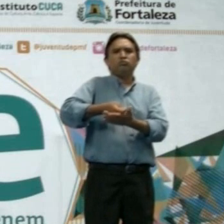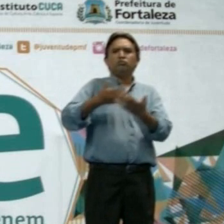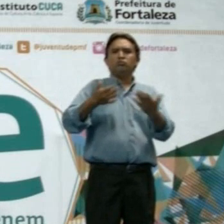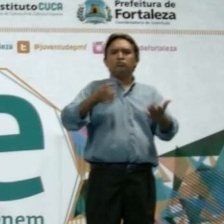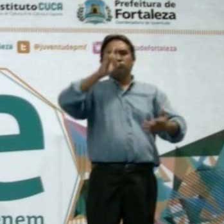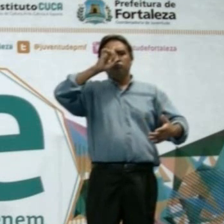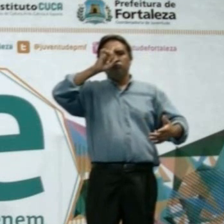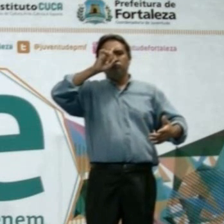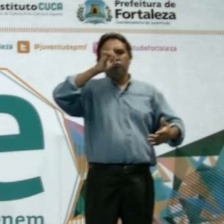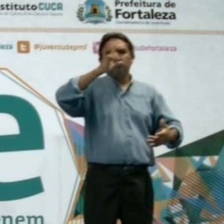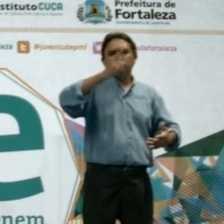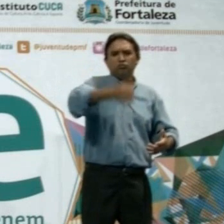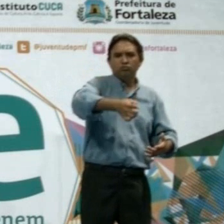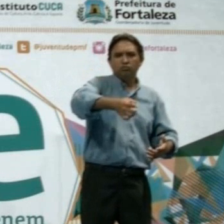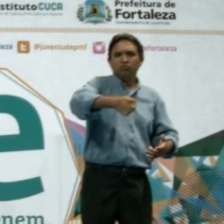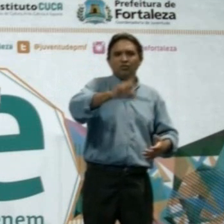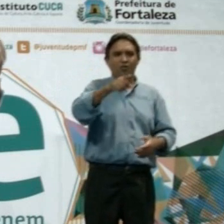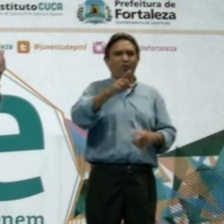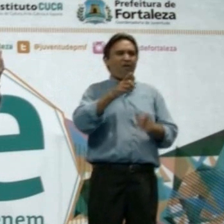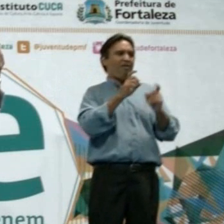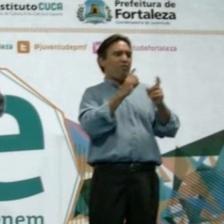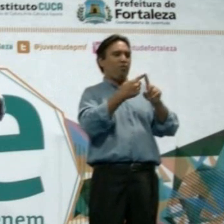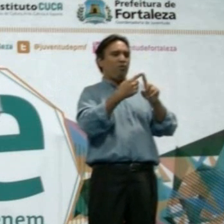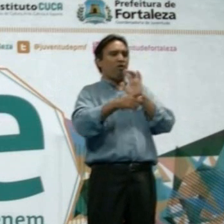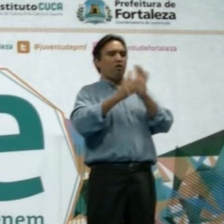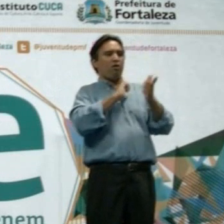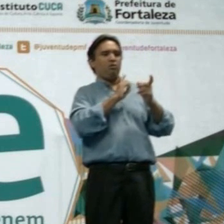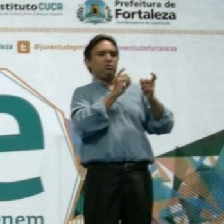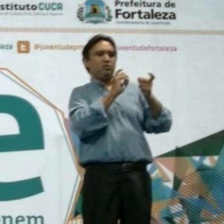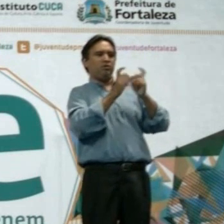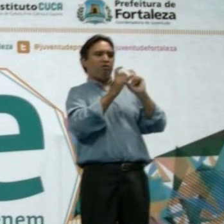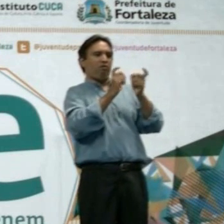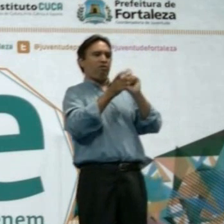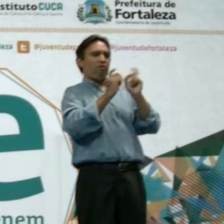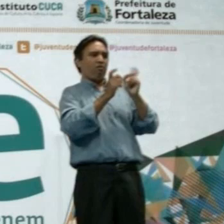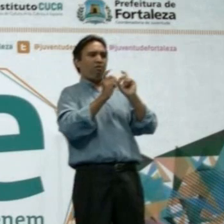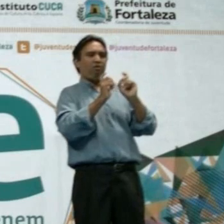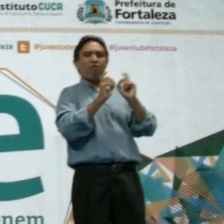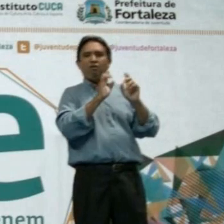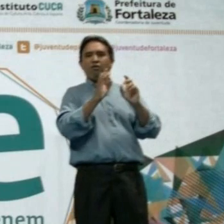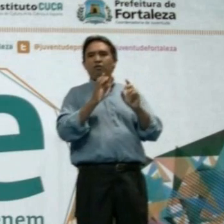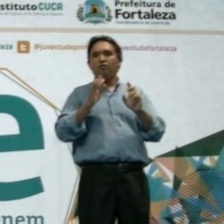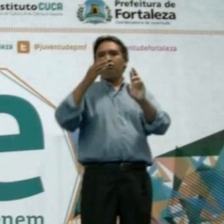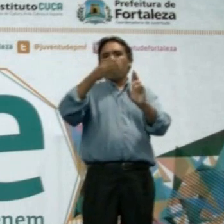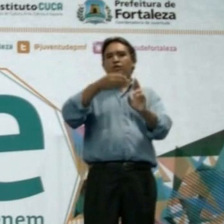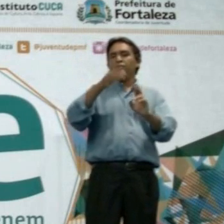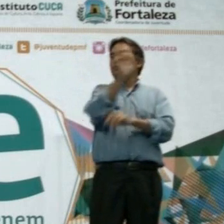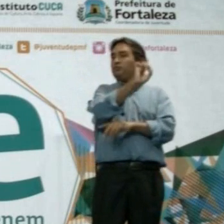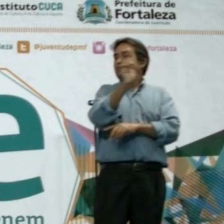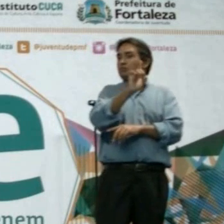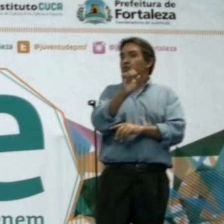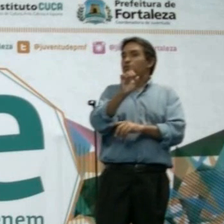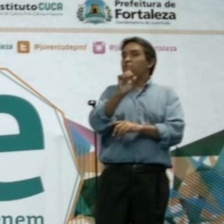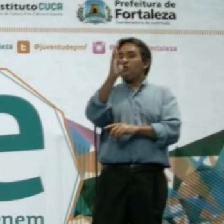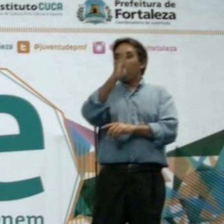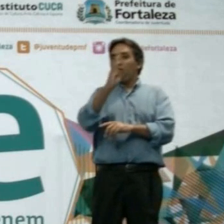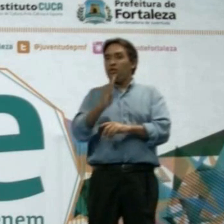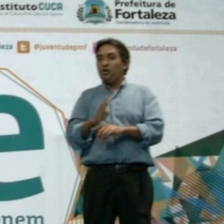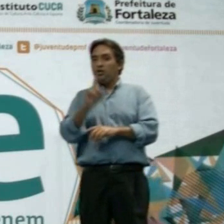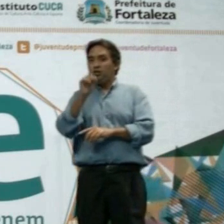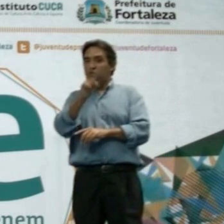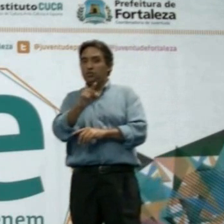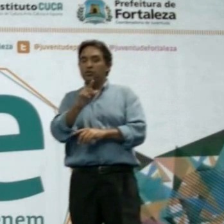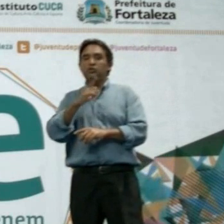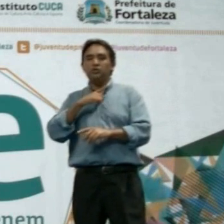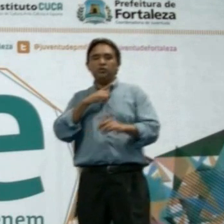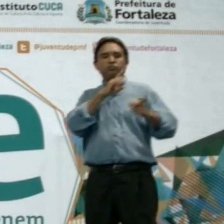outorgada, ela não foi resultado das discussões dos representantes da nação. Os representantes da nação, quando discutem